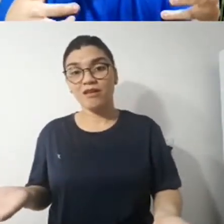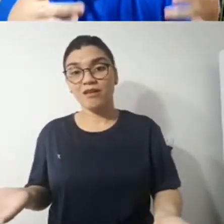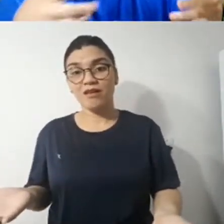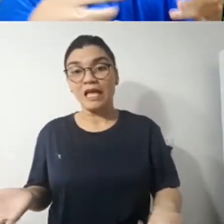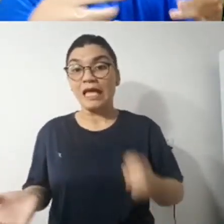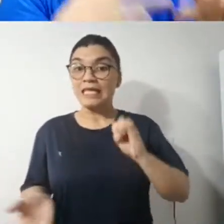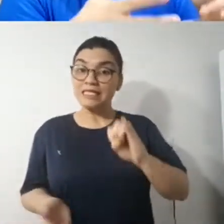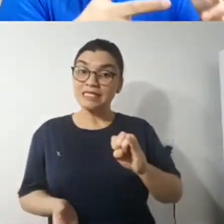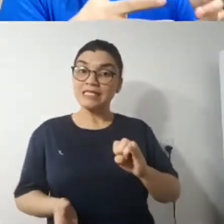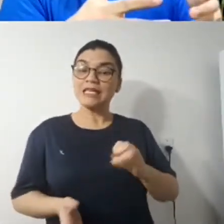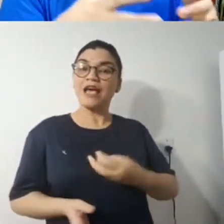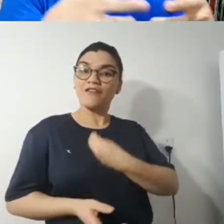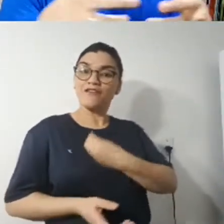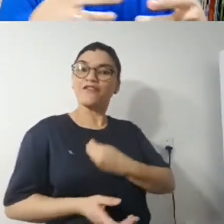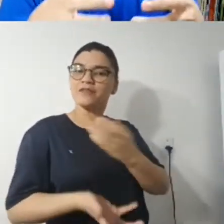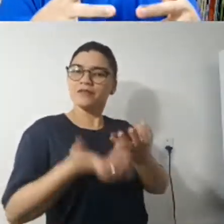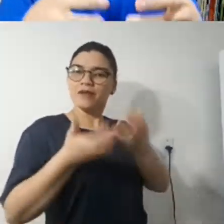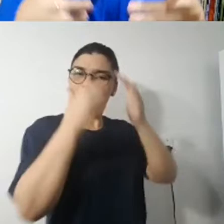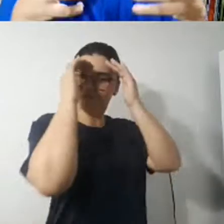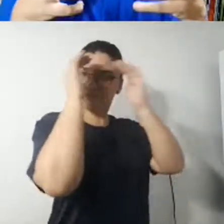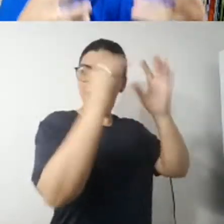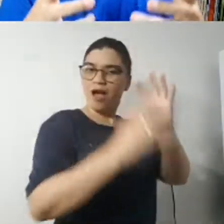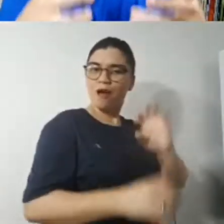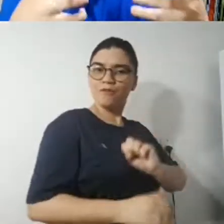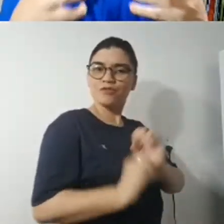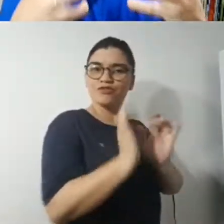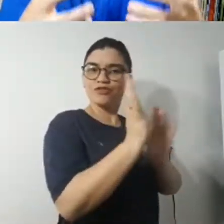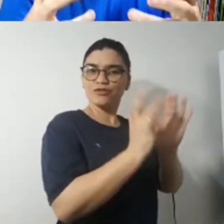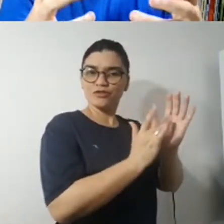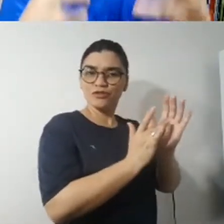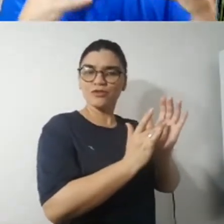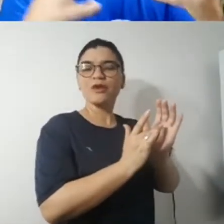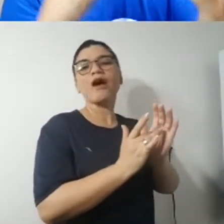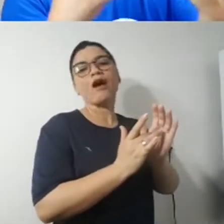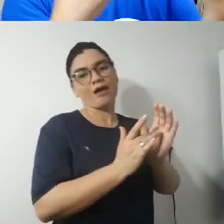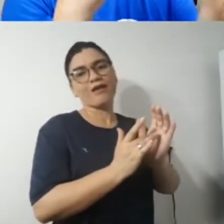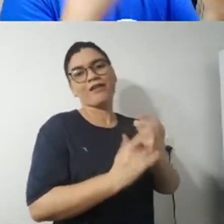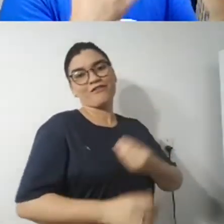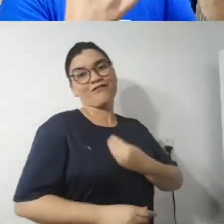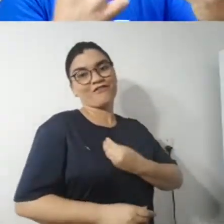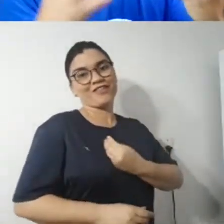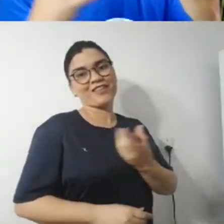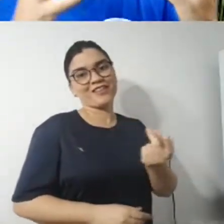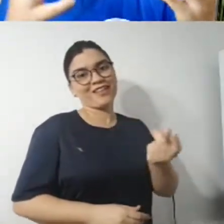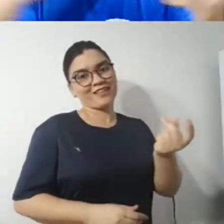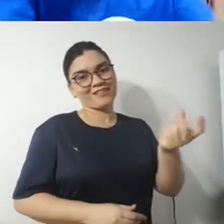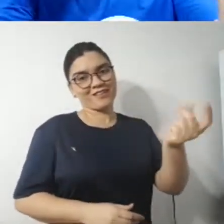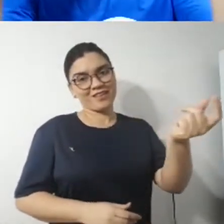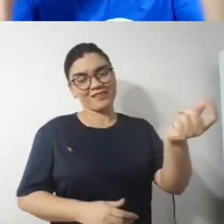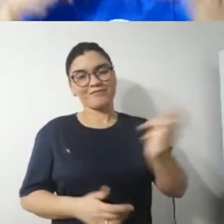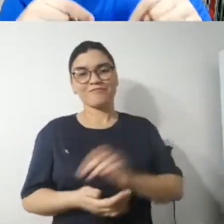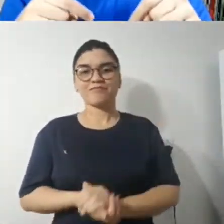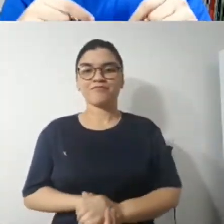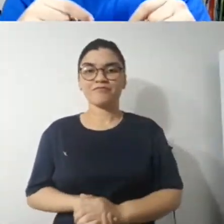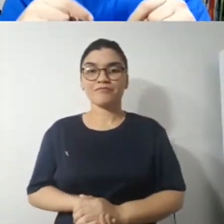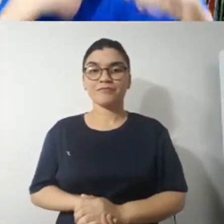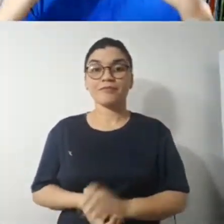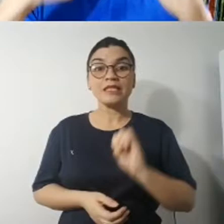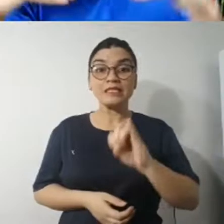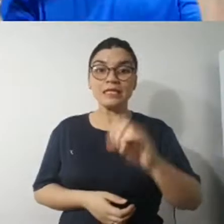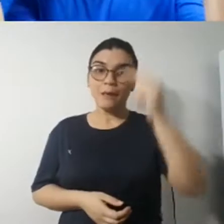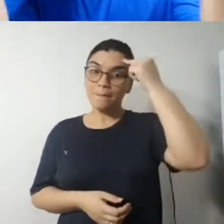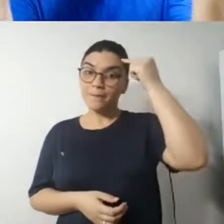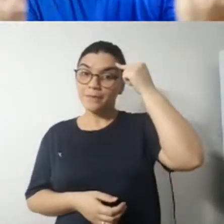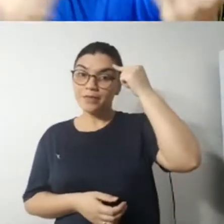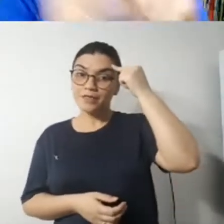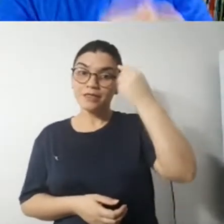do mundo. Eu estou falando de amar a existência. Quer seja neste mundo, quer